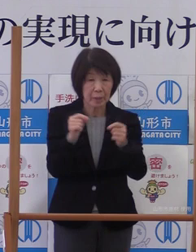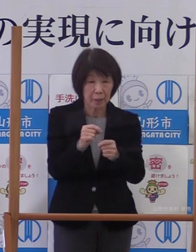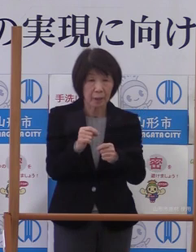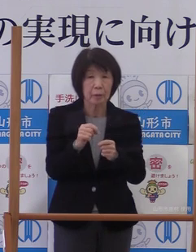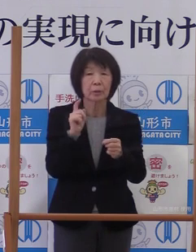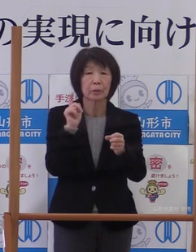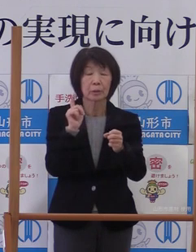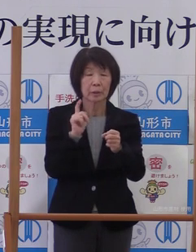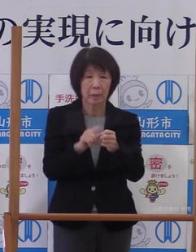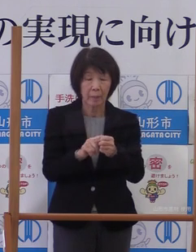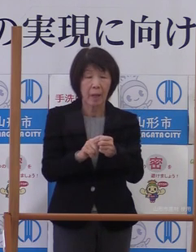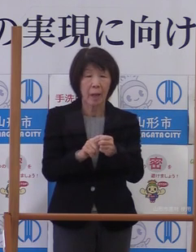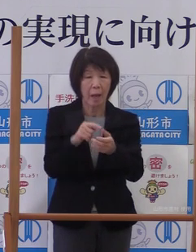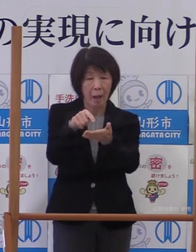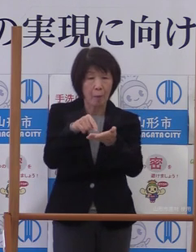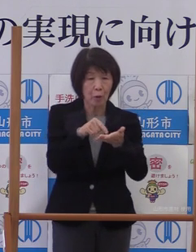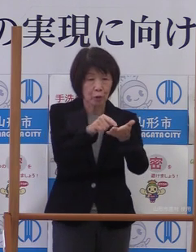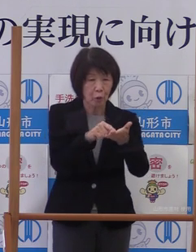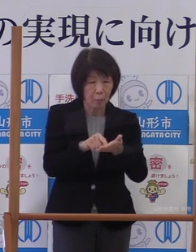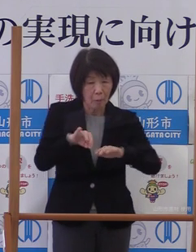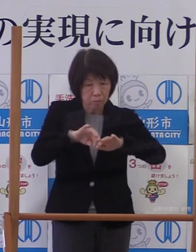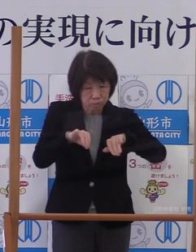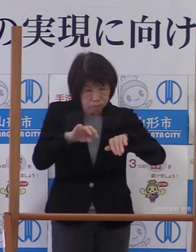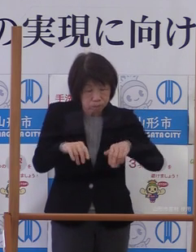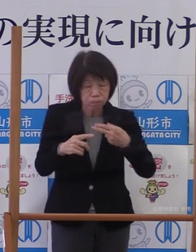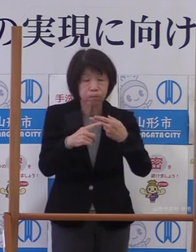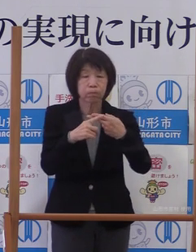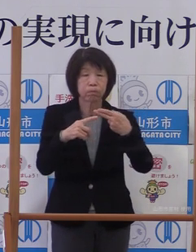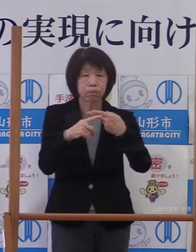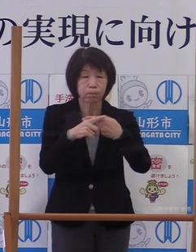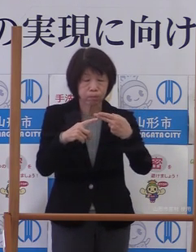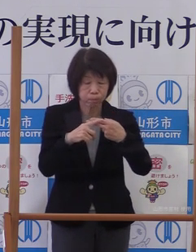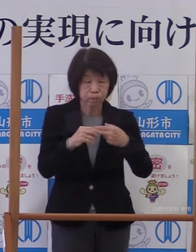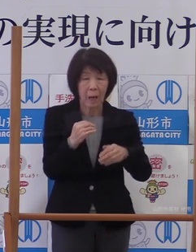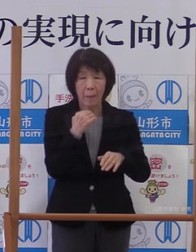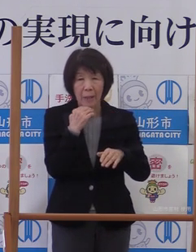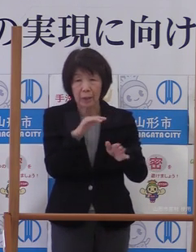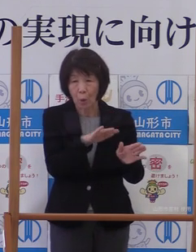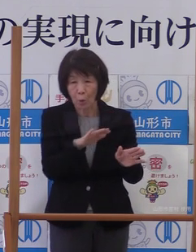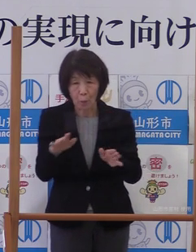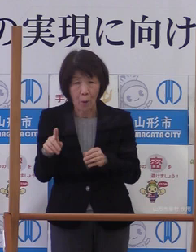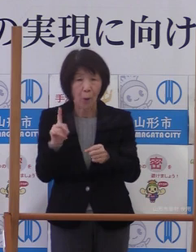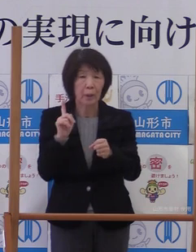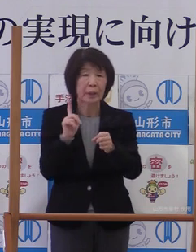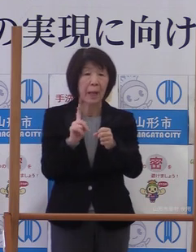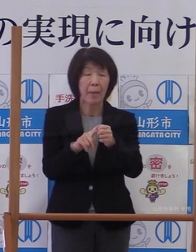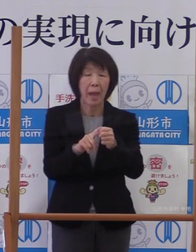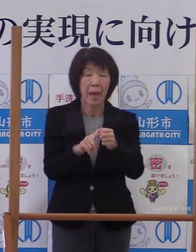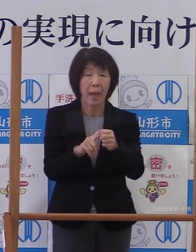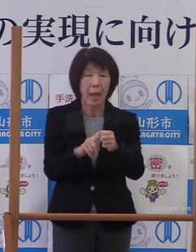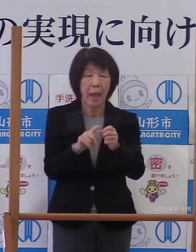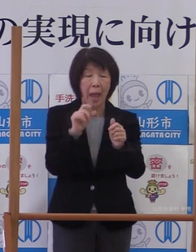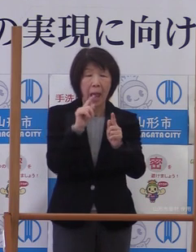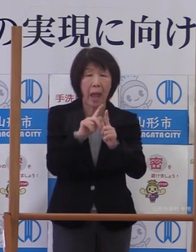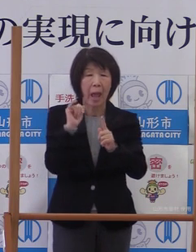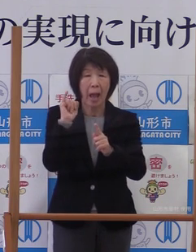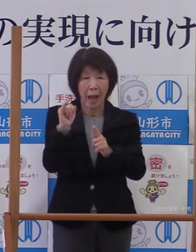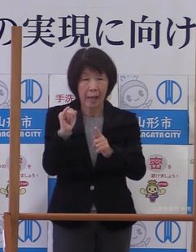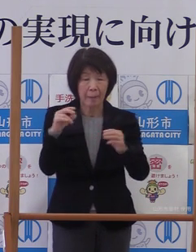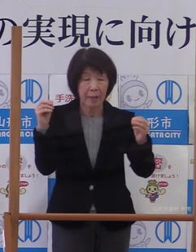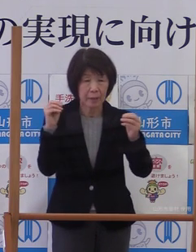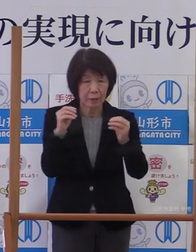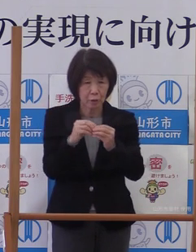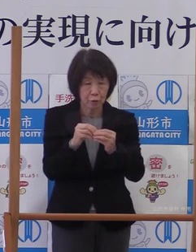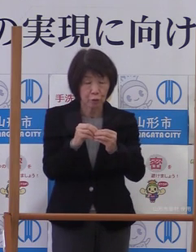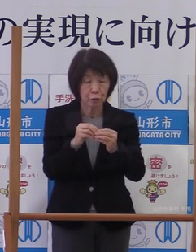に、申し込み状況等を分析する機能を待機児童対策に活用するため、 AI マッチングシステムを導